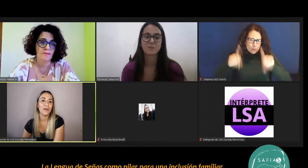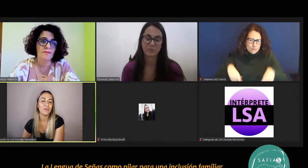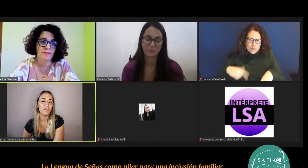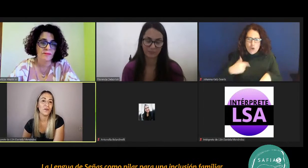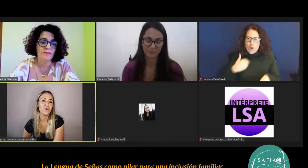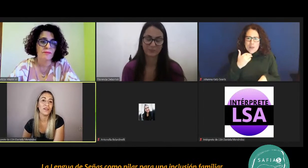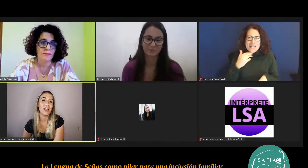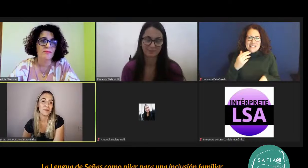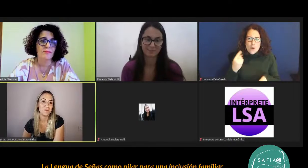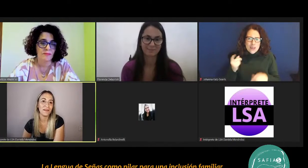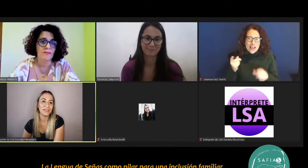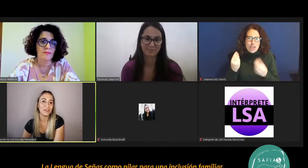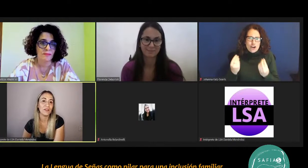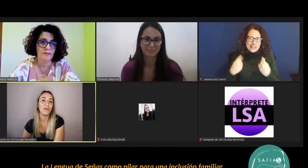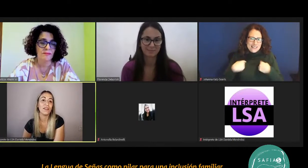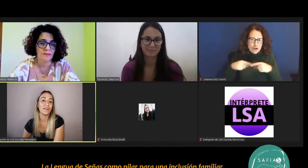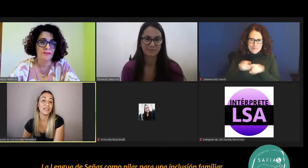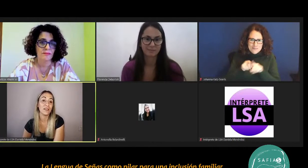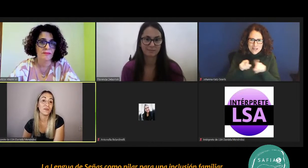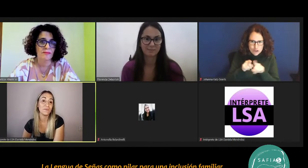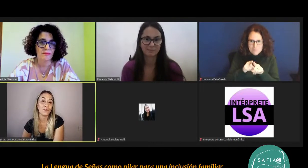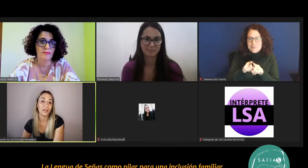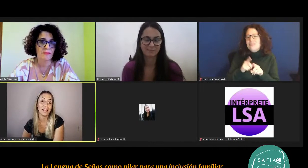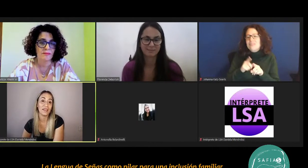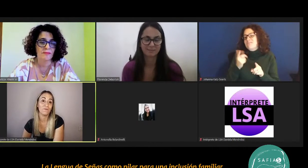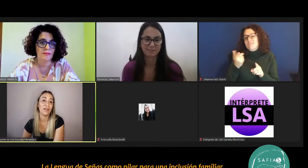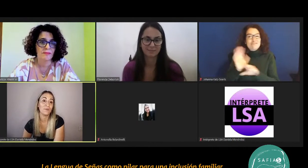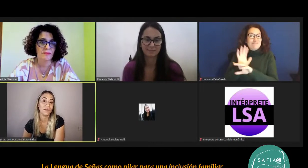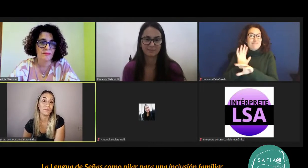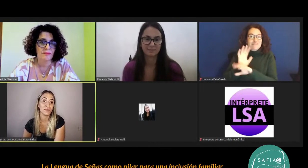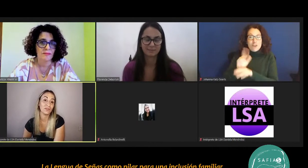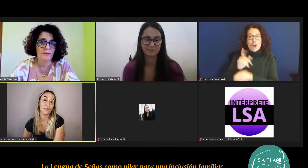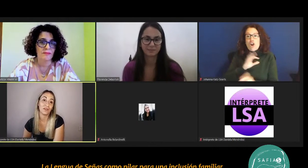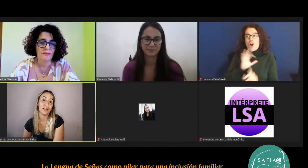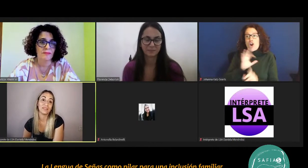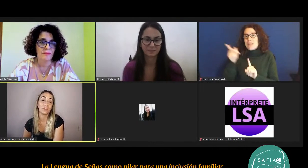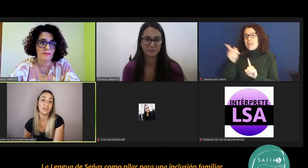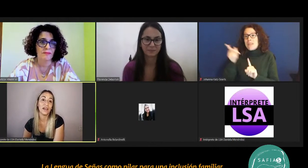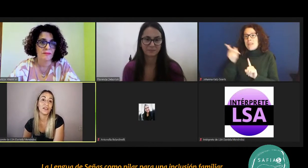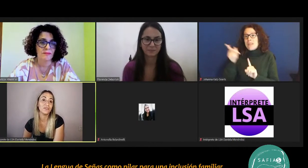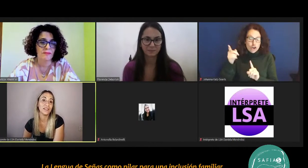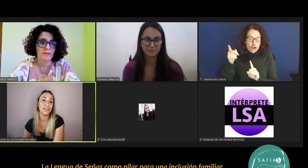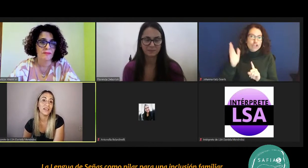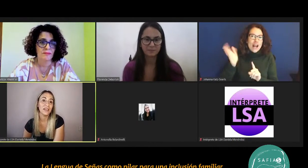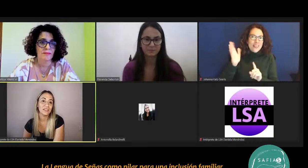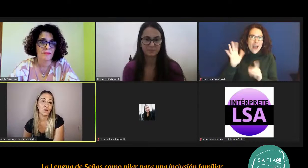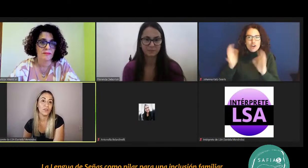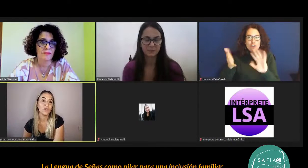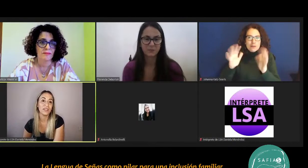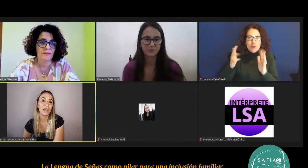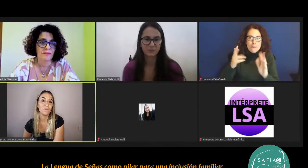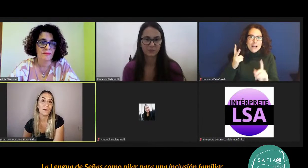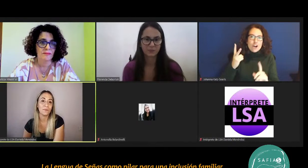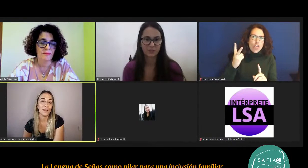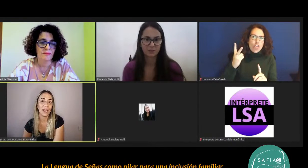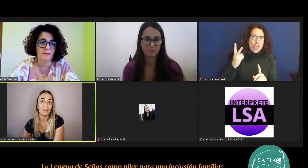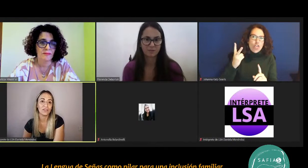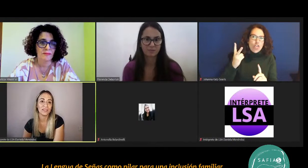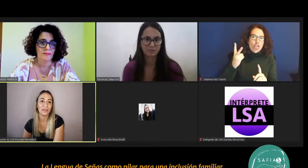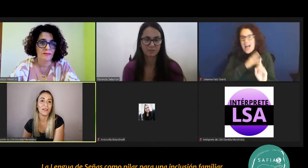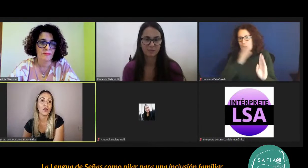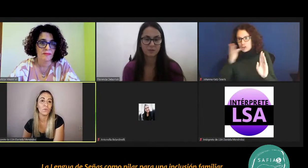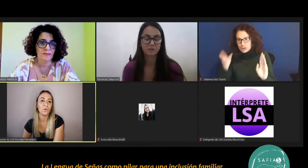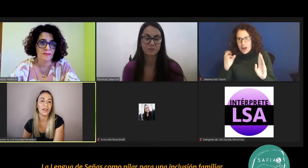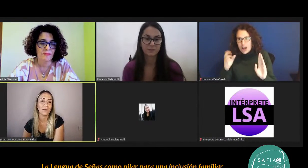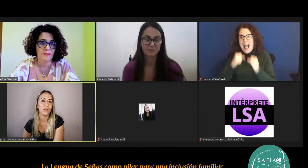Mi hermano no era la primera vez, sino fue a diferencia de mi hermano, que fue la primera persona sorda con la que se encontraron, ¿sí? Conmigo ya estaban más preparados,